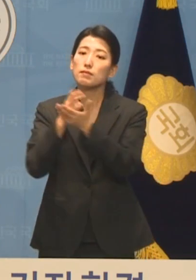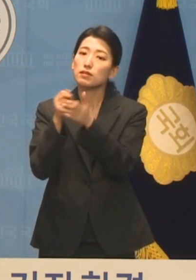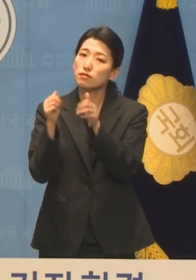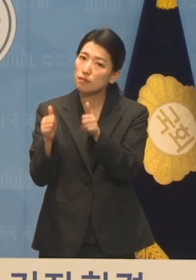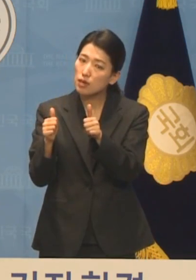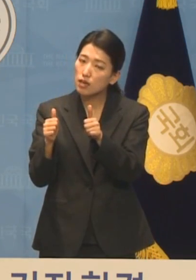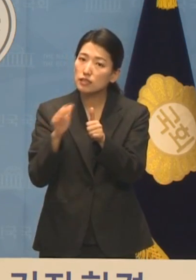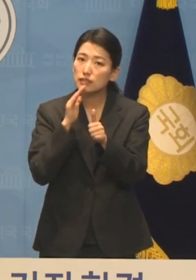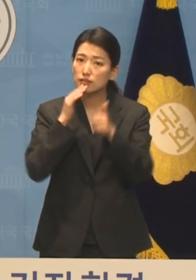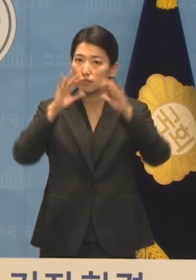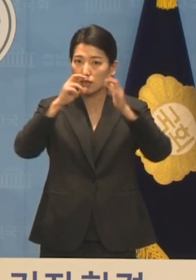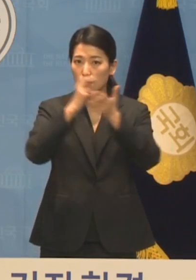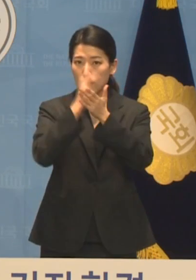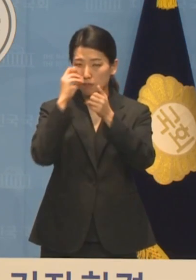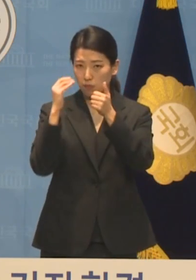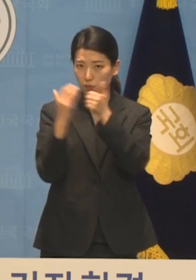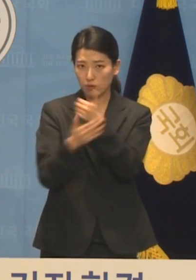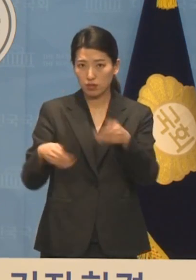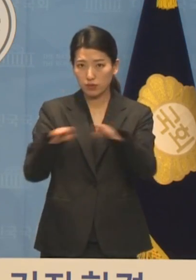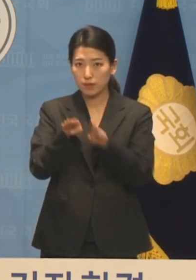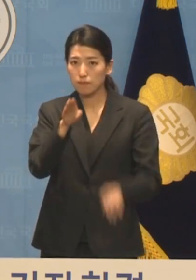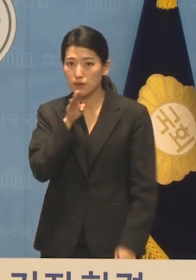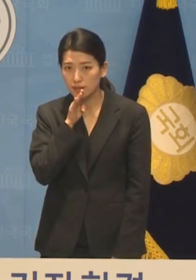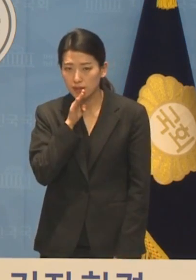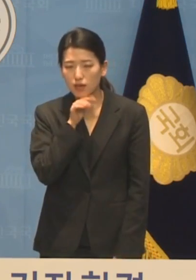여기에 침묵해서는 안 될 것입니다.